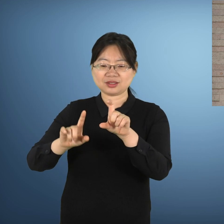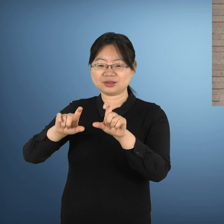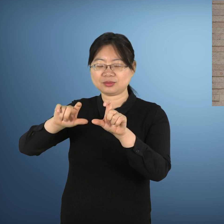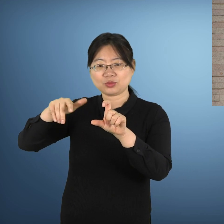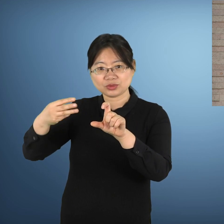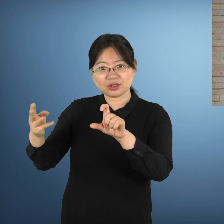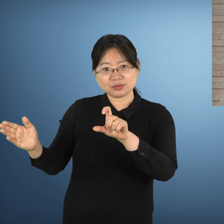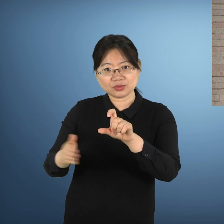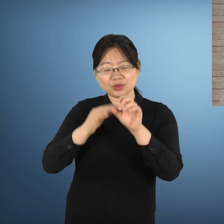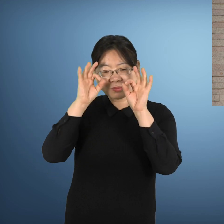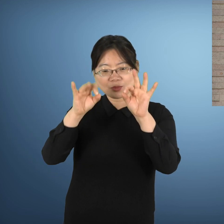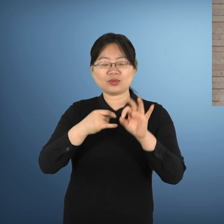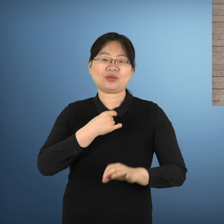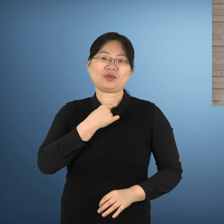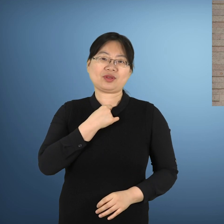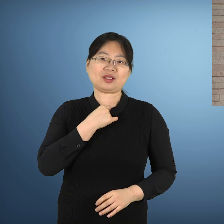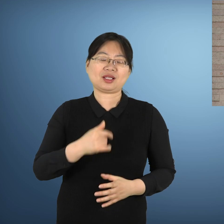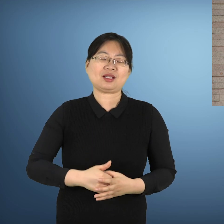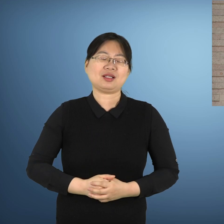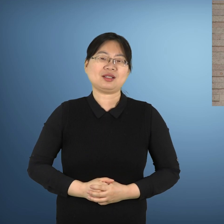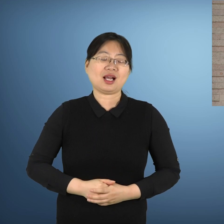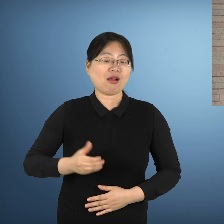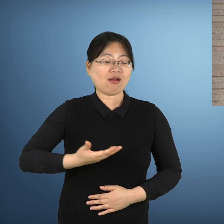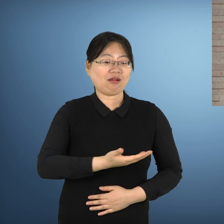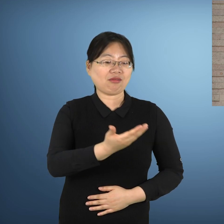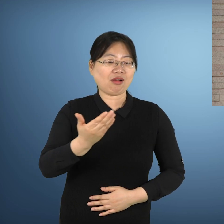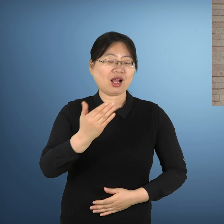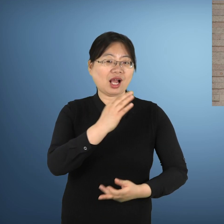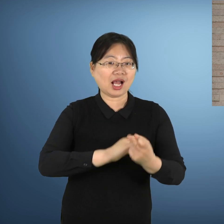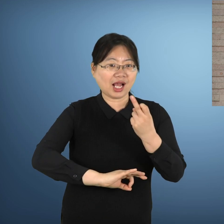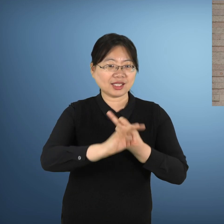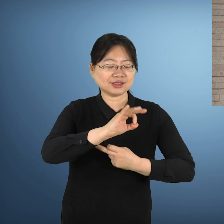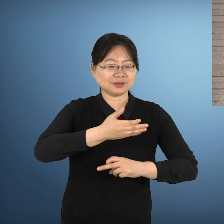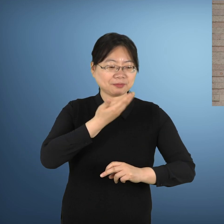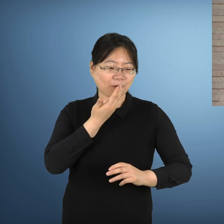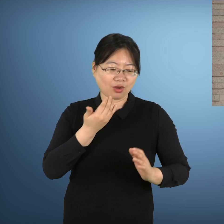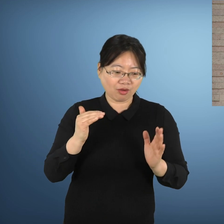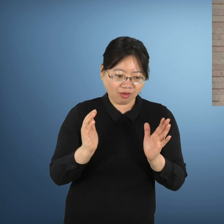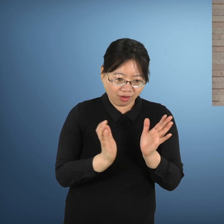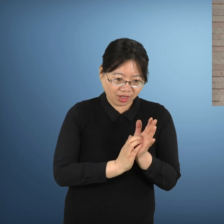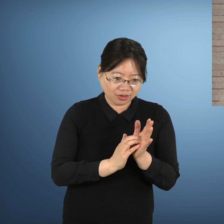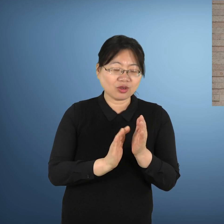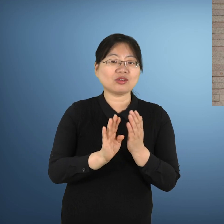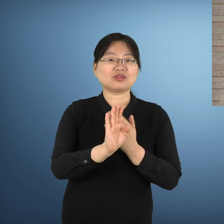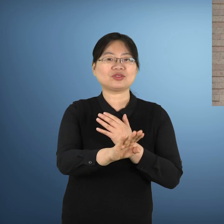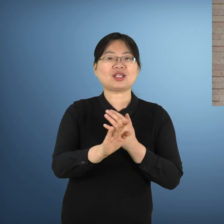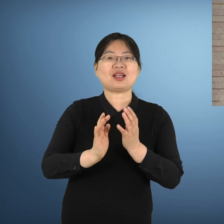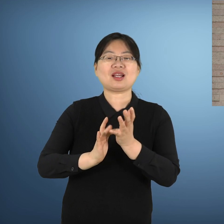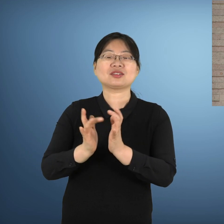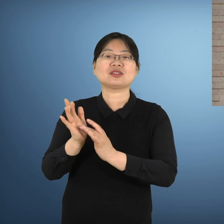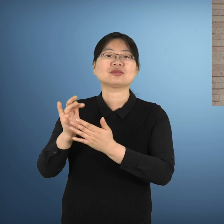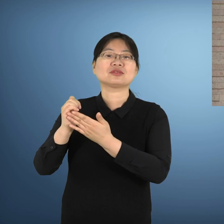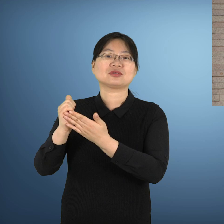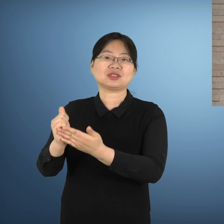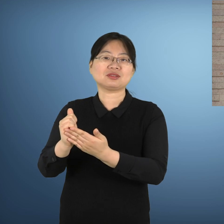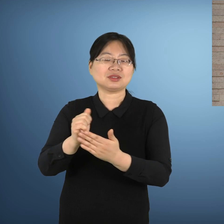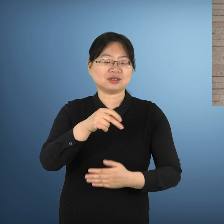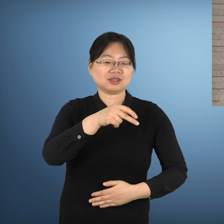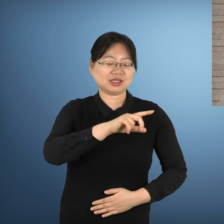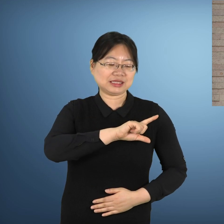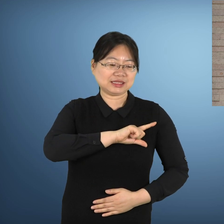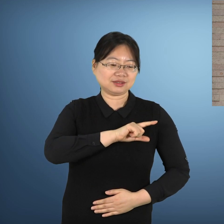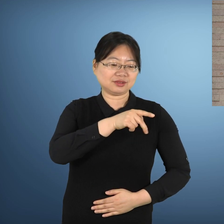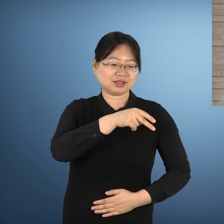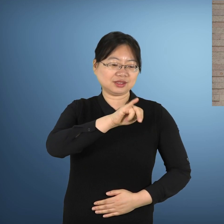좀 보도록 하죠. 그들이 조반 먹은 후에 예수께서 시몬